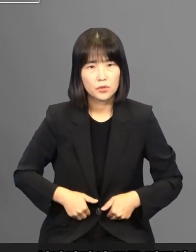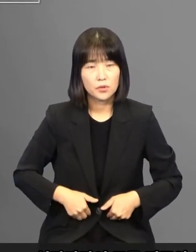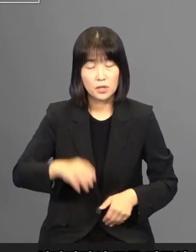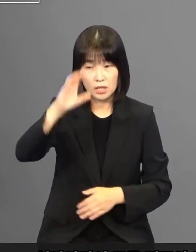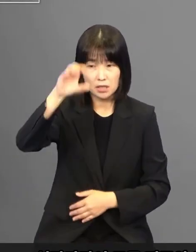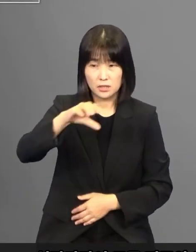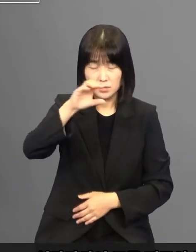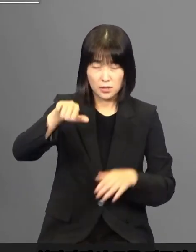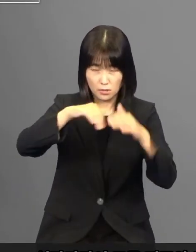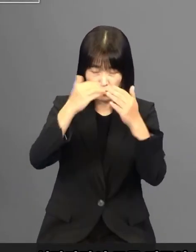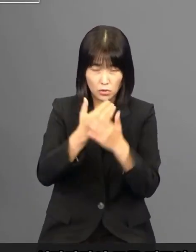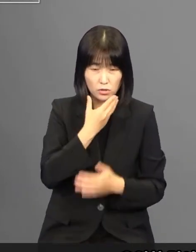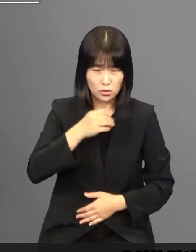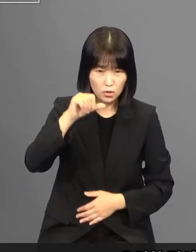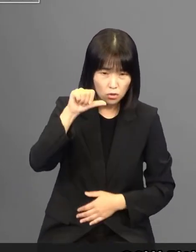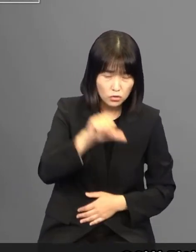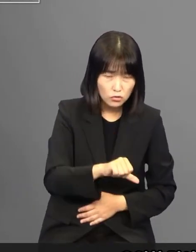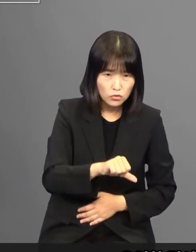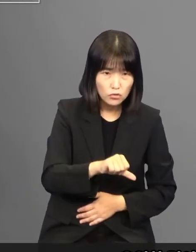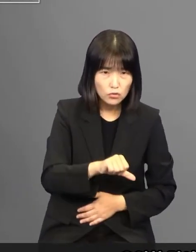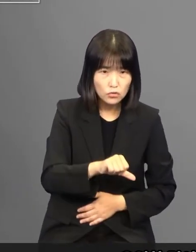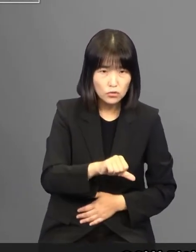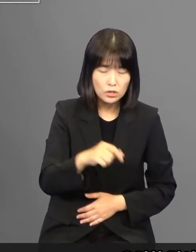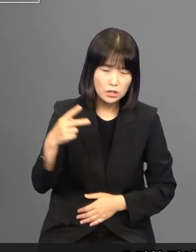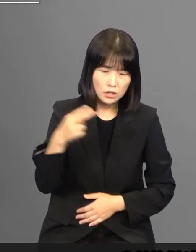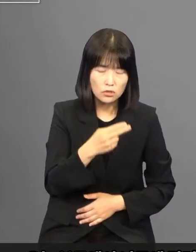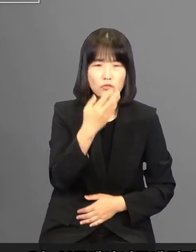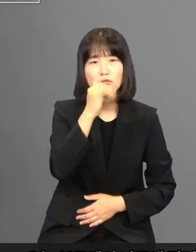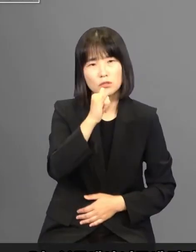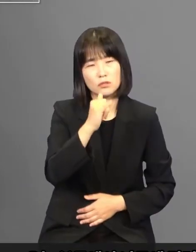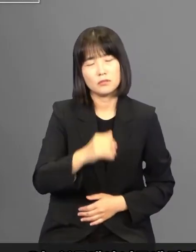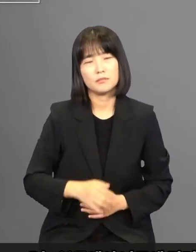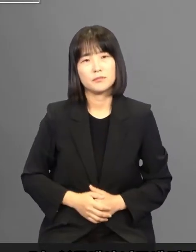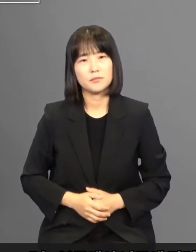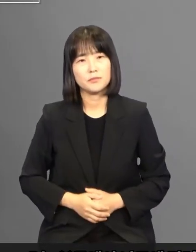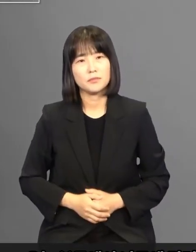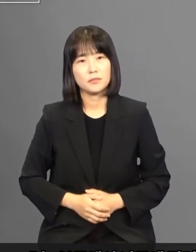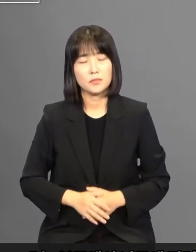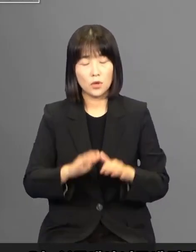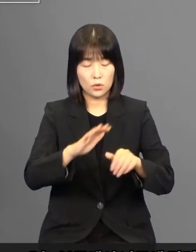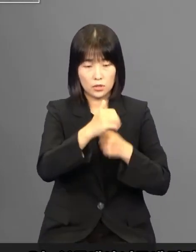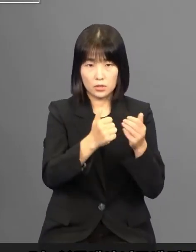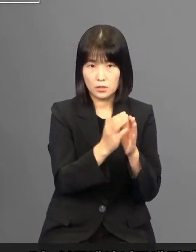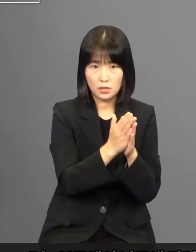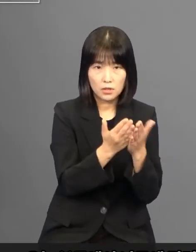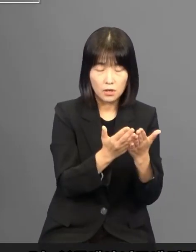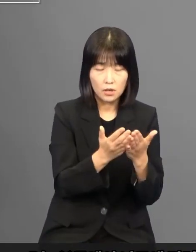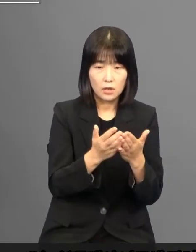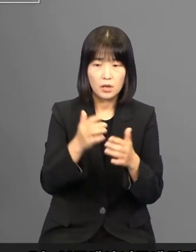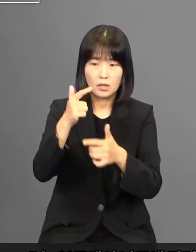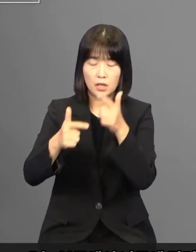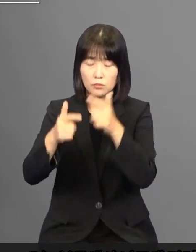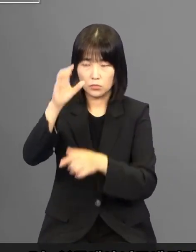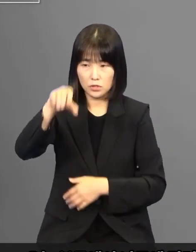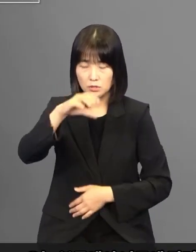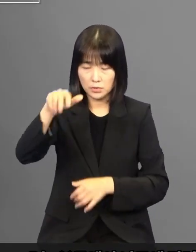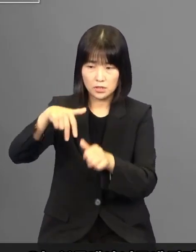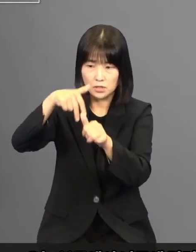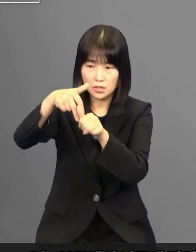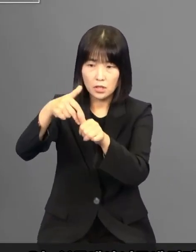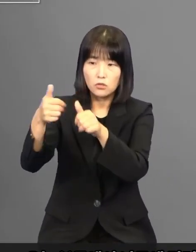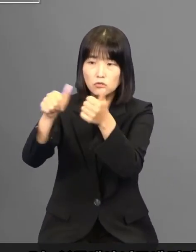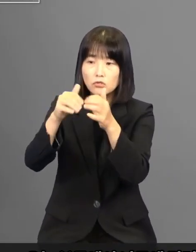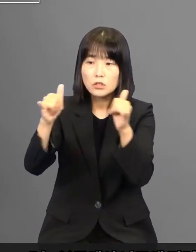모든 저주의 고리를 끊을 수 있는 유일한 길이기 때문에 그렇습니다. 오늘 본문에서 나무에 달려 죽어야 될 자가 누굽니까?